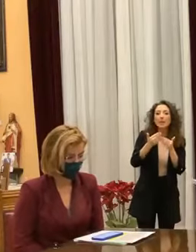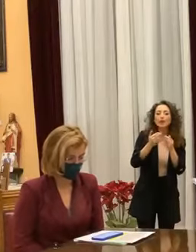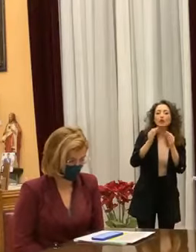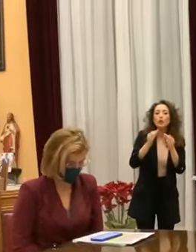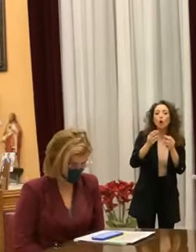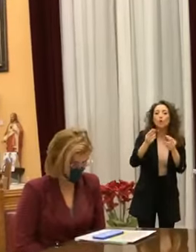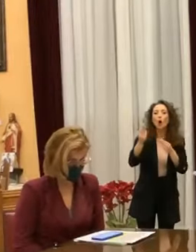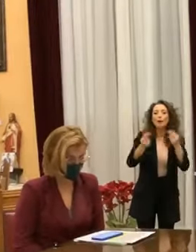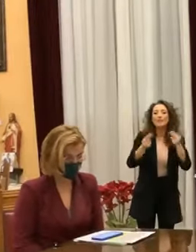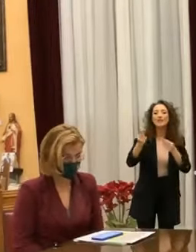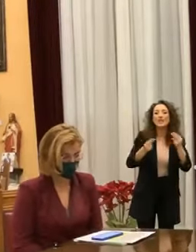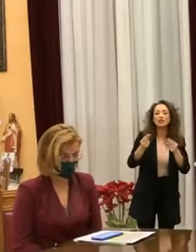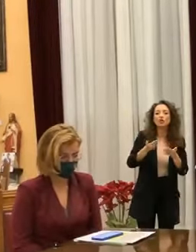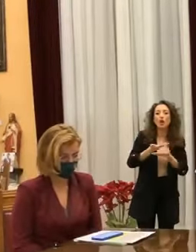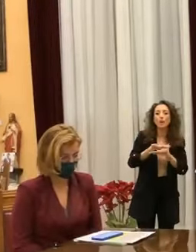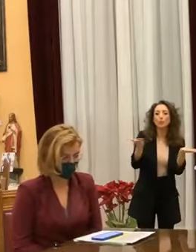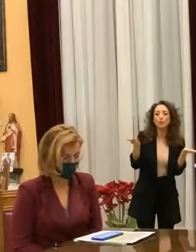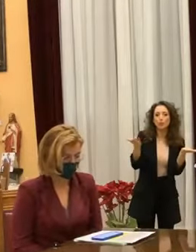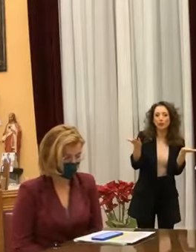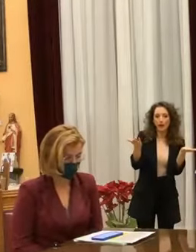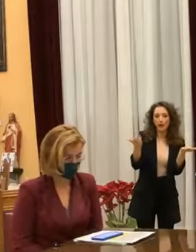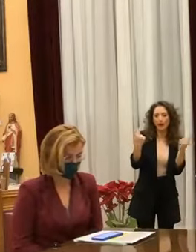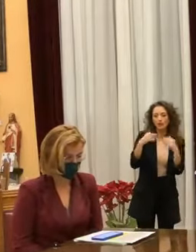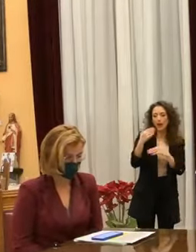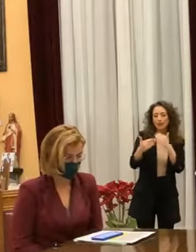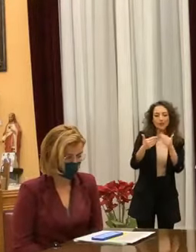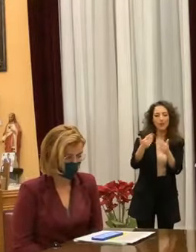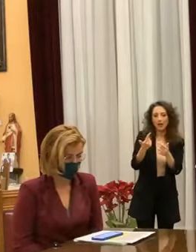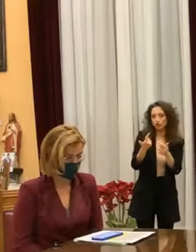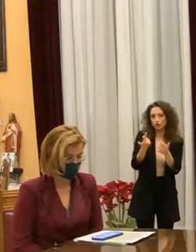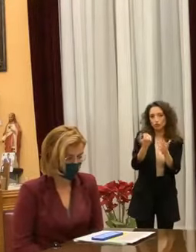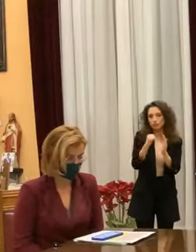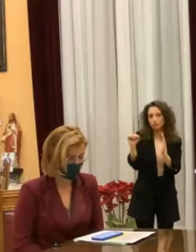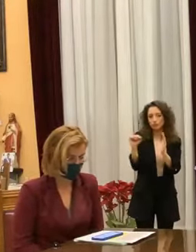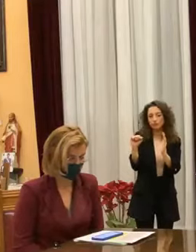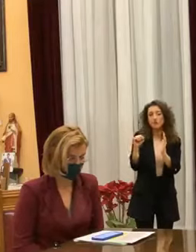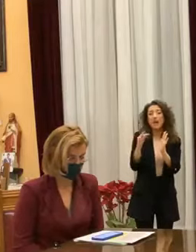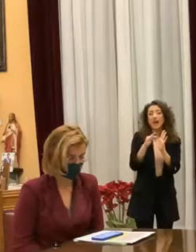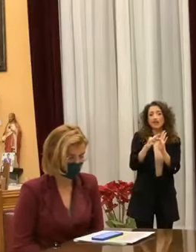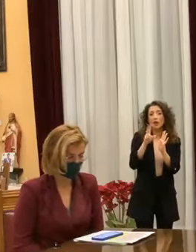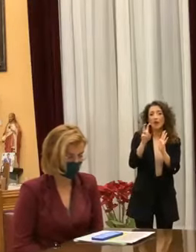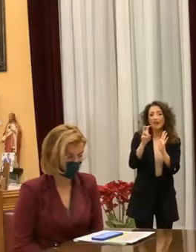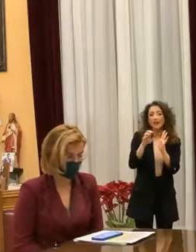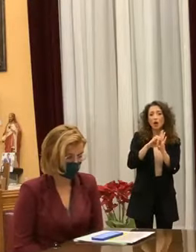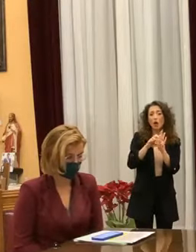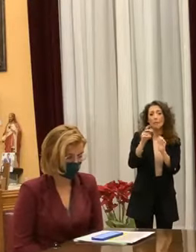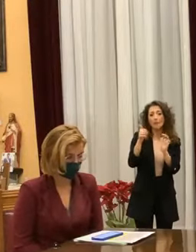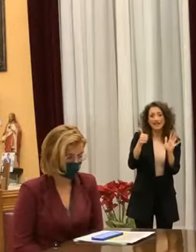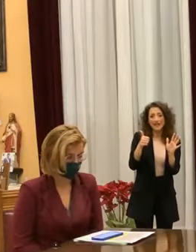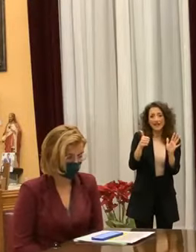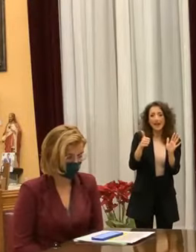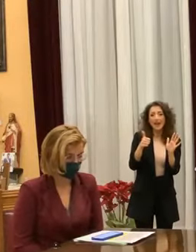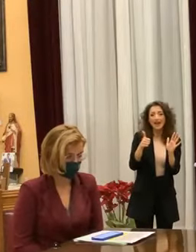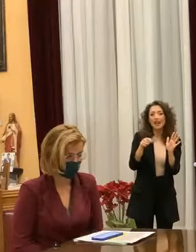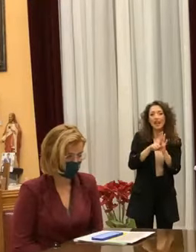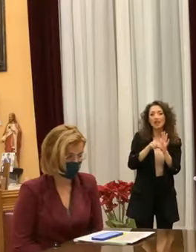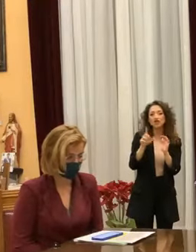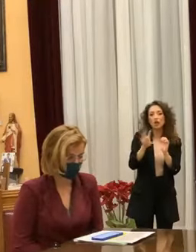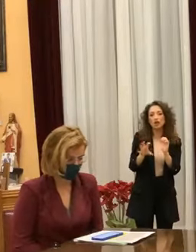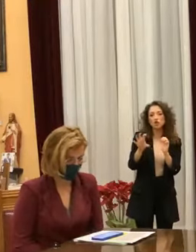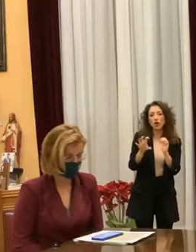amministrazione, è riconducibile alle fattispecie legali di cui all'articolo 20, comma 6 della legge regionale